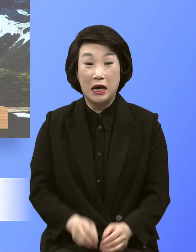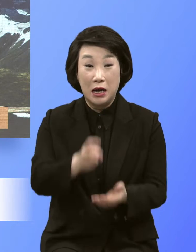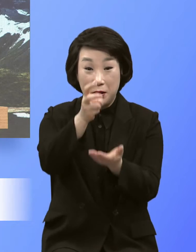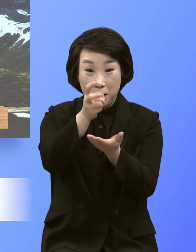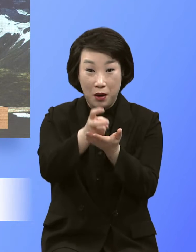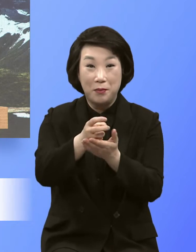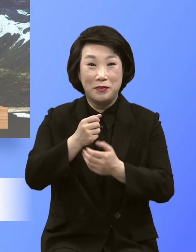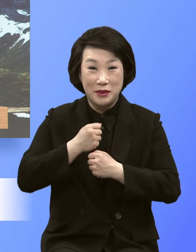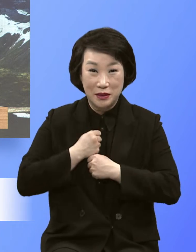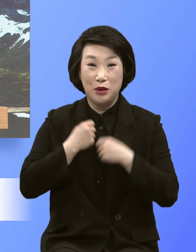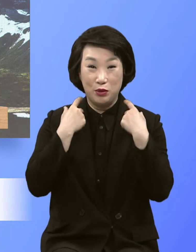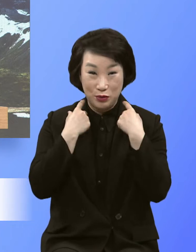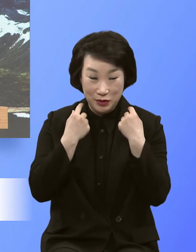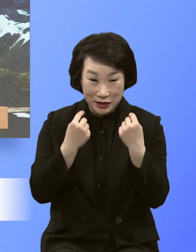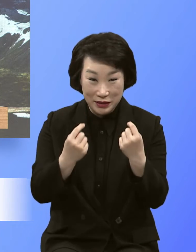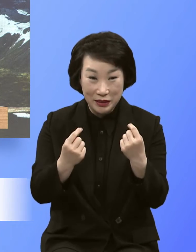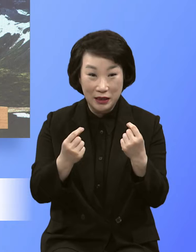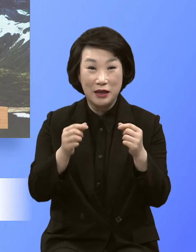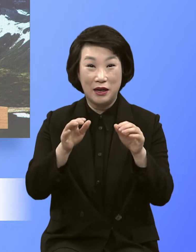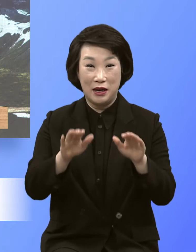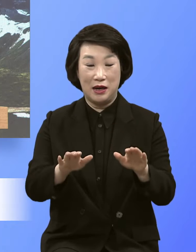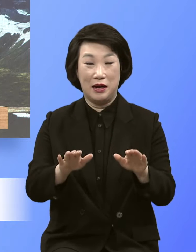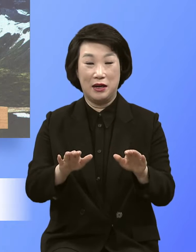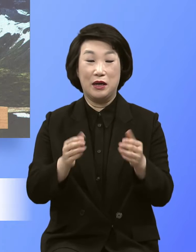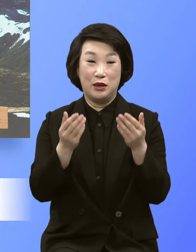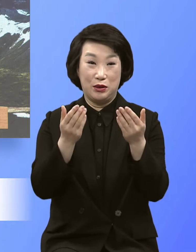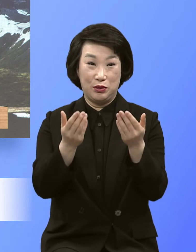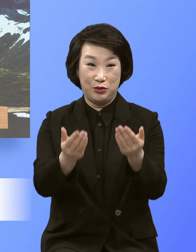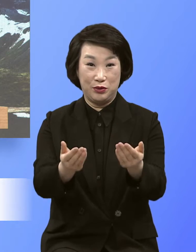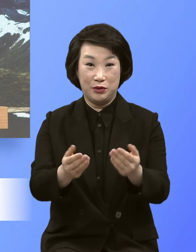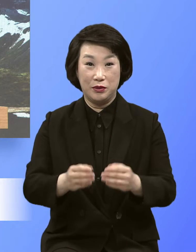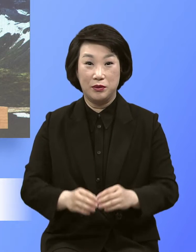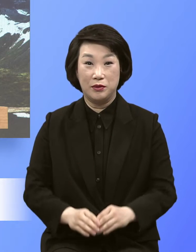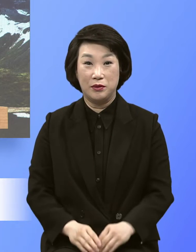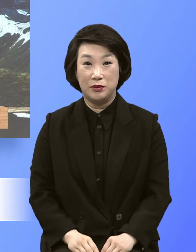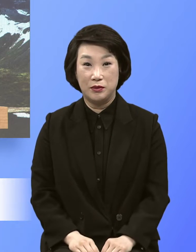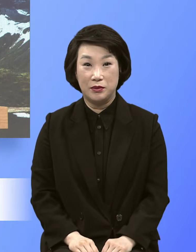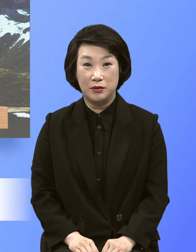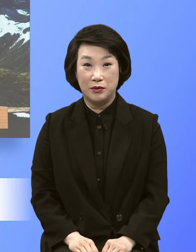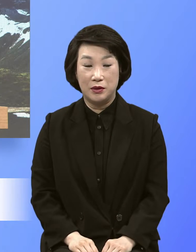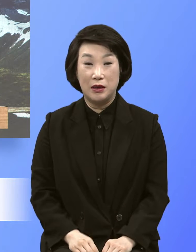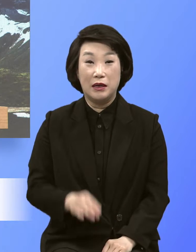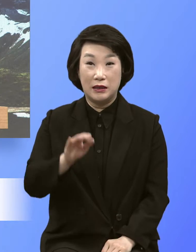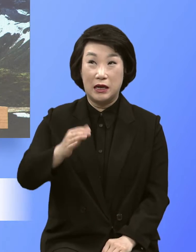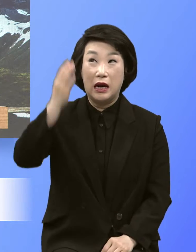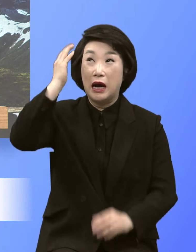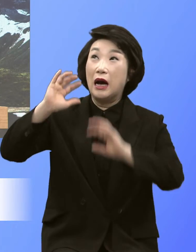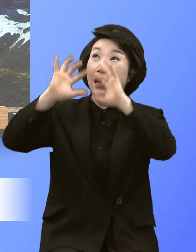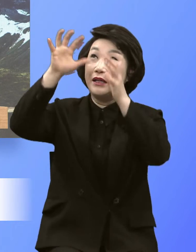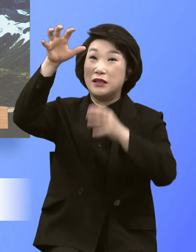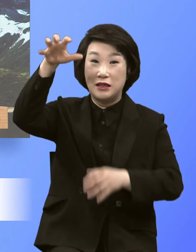질서를 잘 유지하게 했으므로 저 하늘에